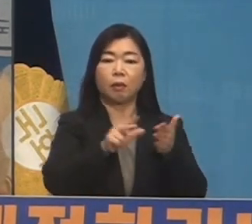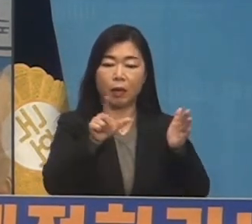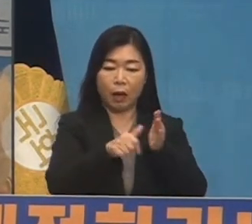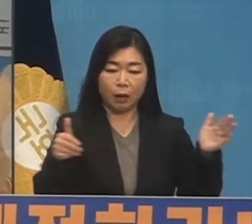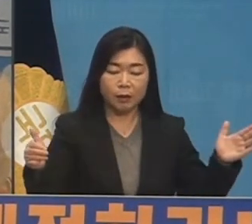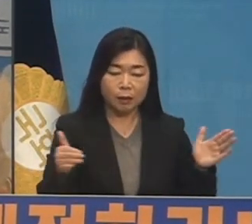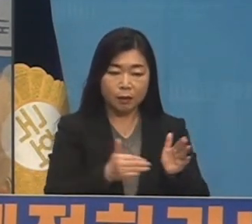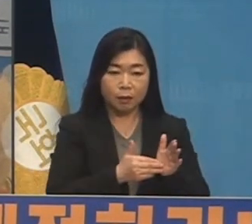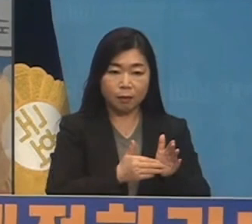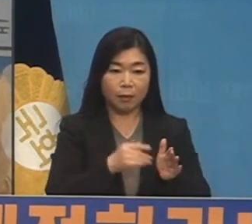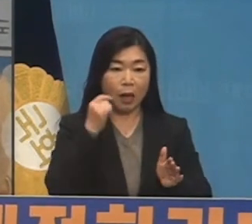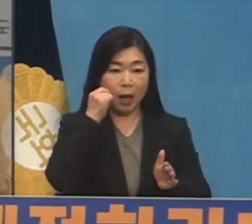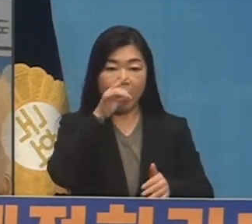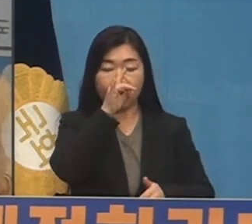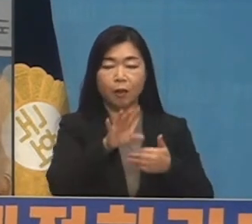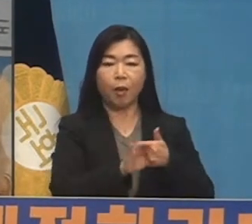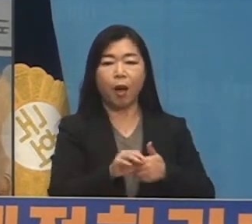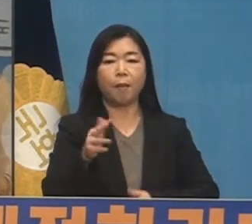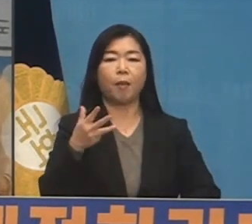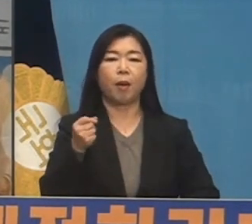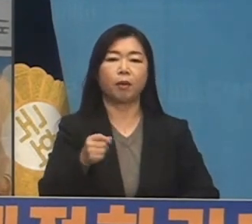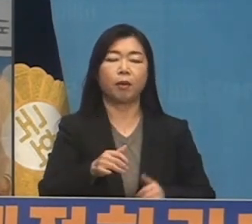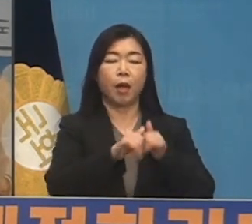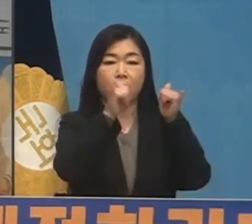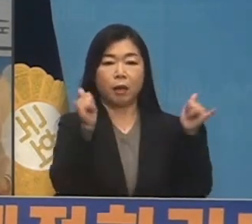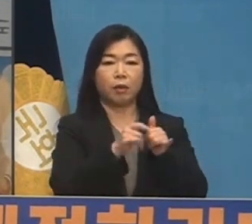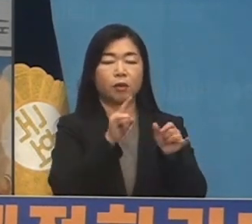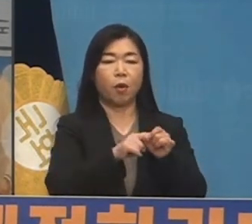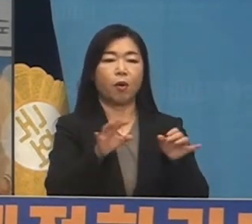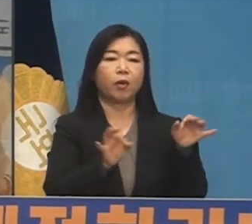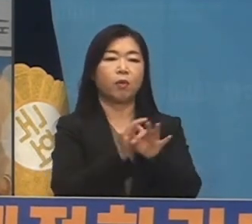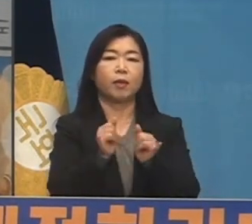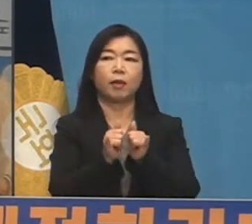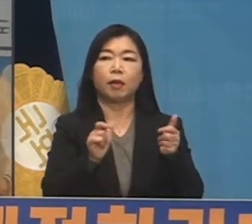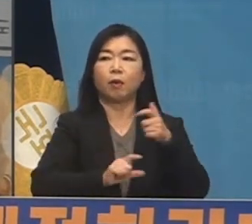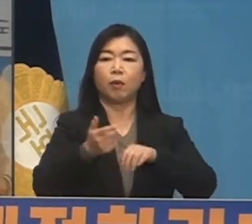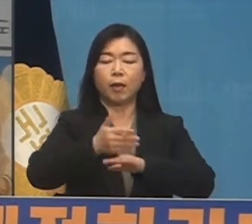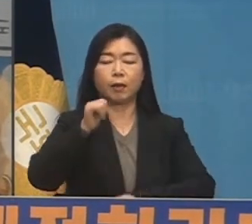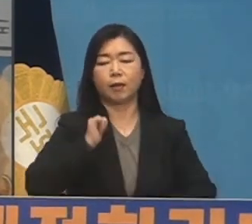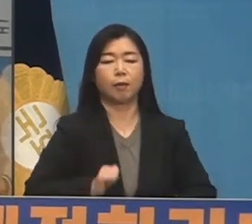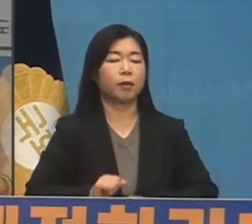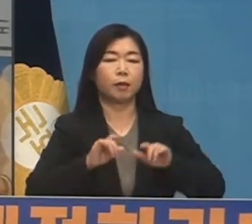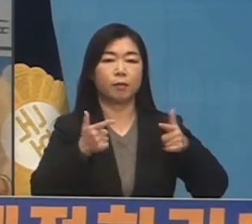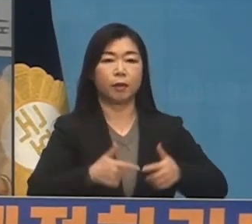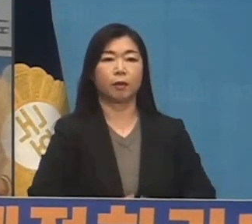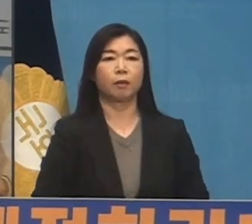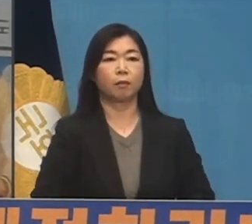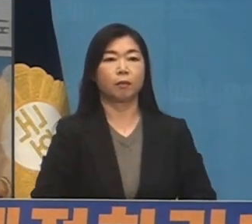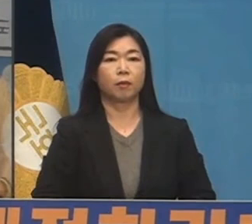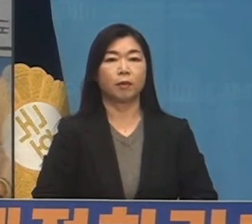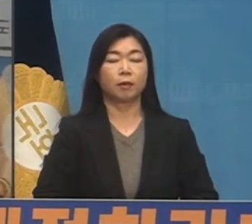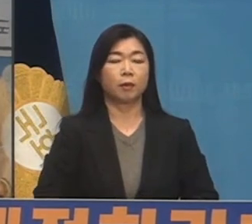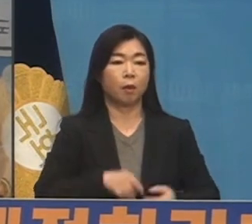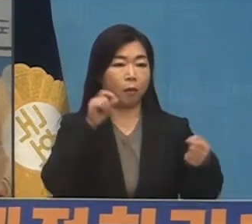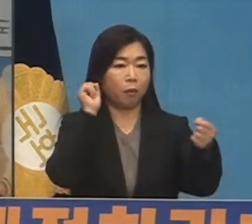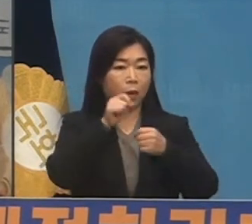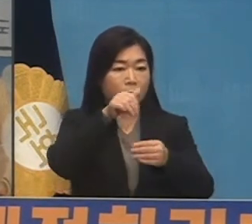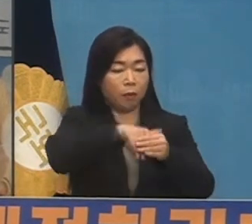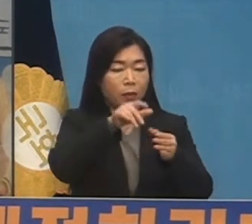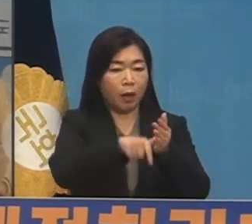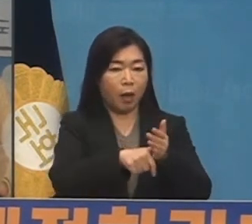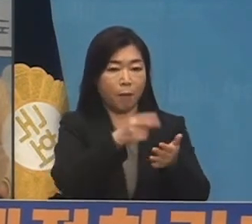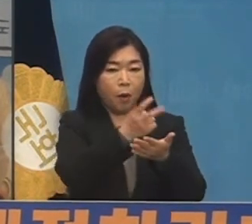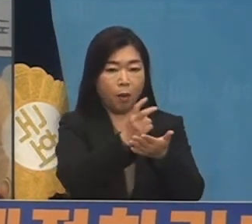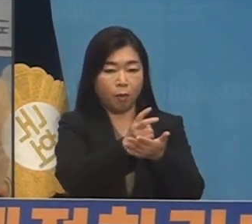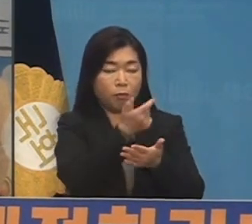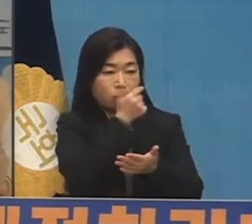되지 않는다면 우리 800만 사회적 경제인은 더 이상 참지 않을 것이다. 다가오는 대선에서 법